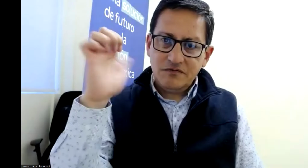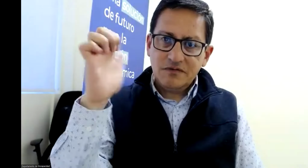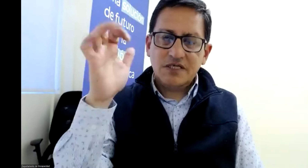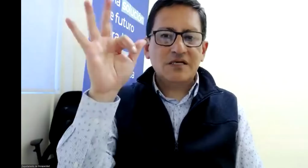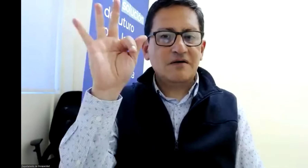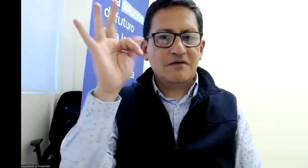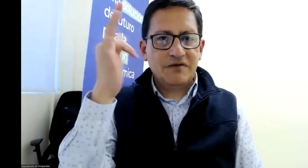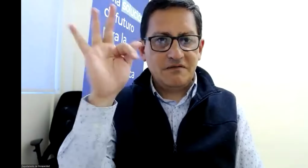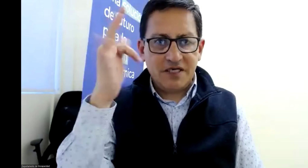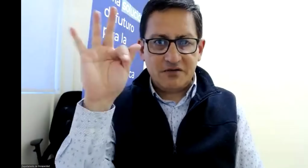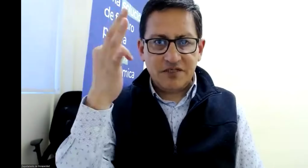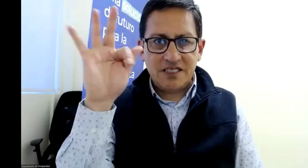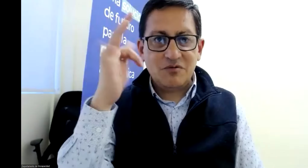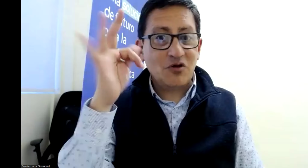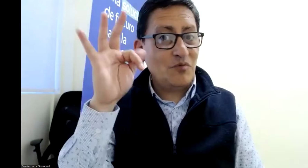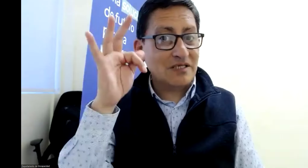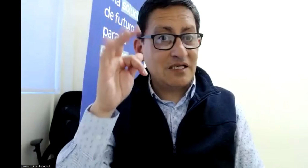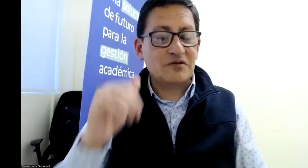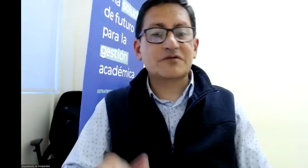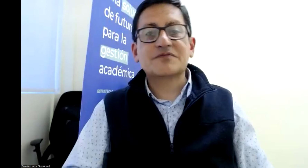y febrero. Ya tenemos dos meses listos.